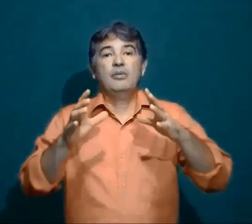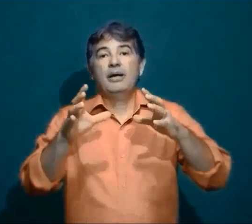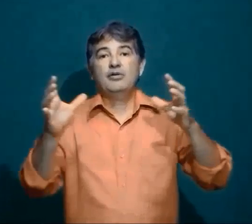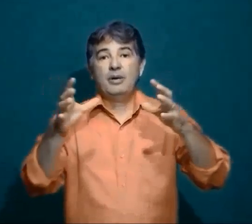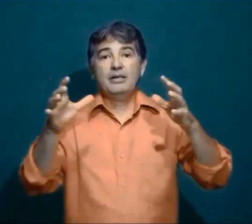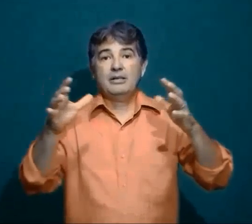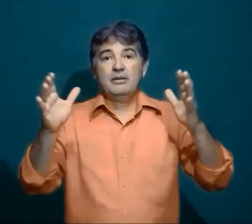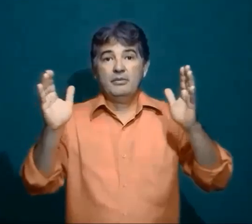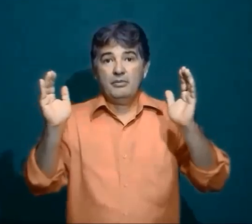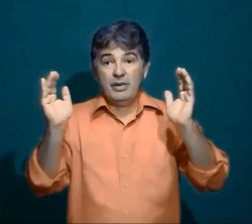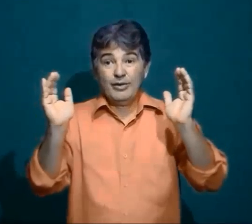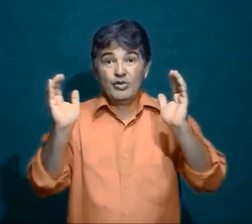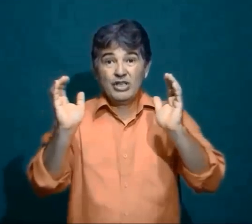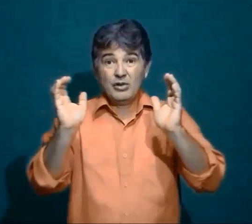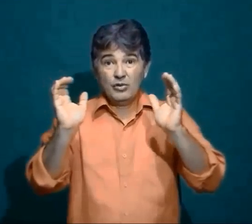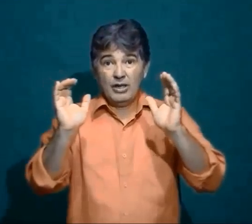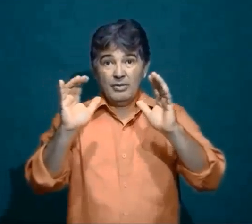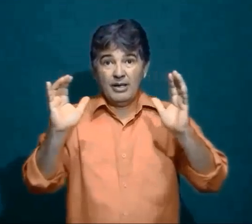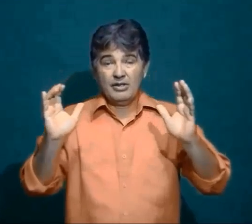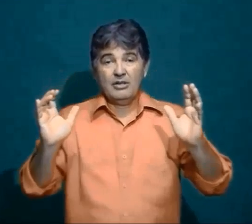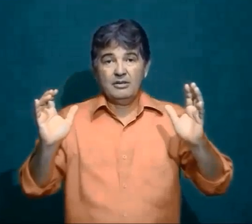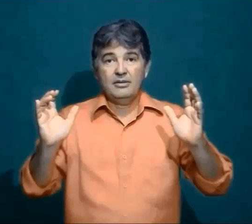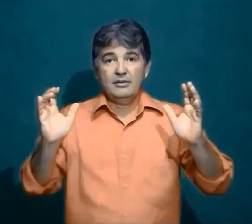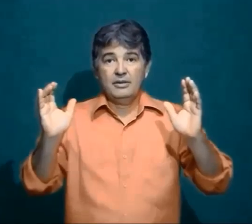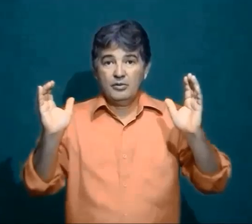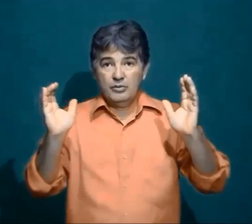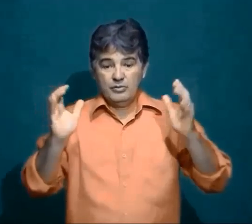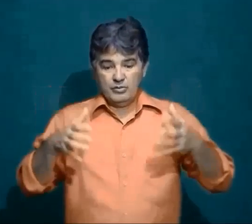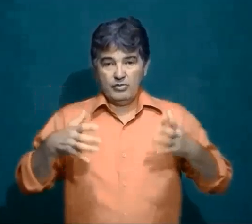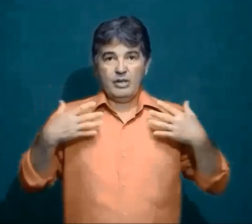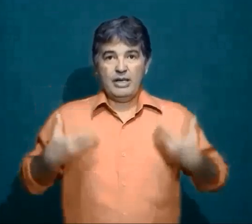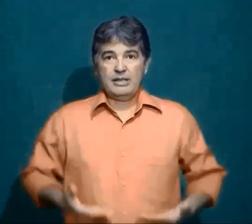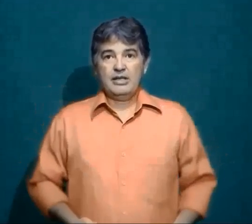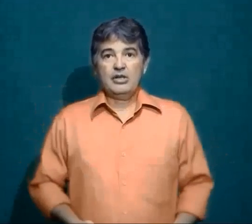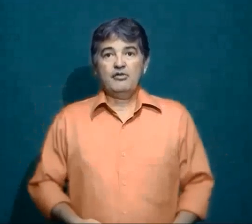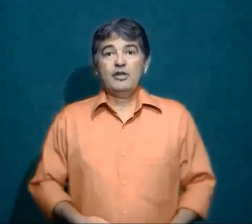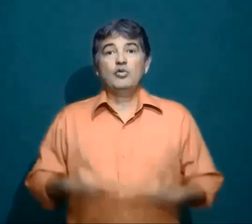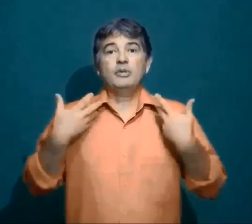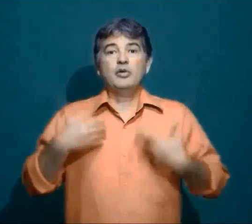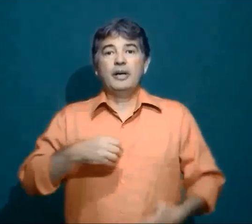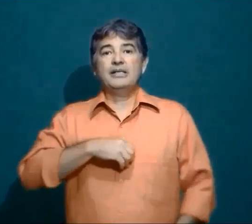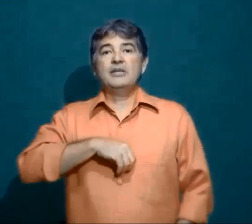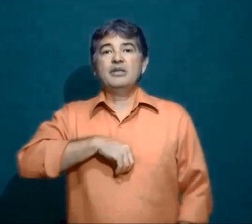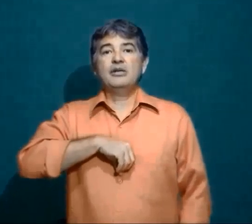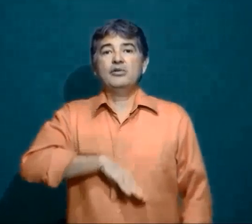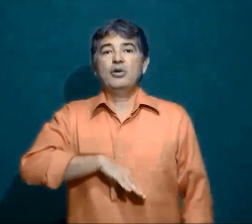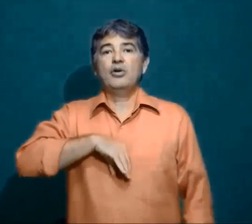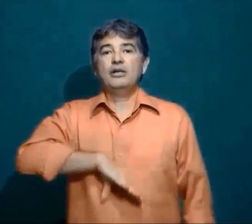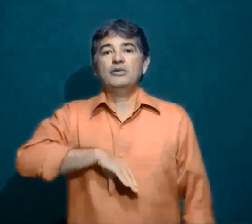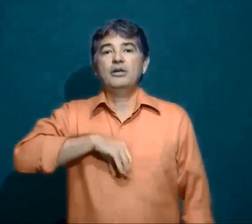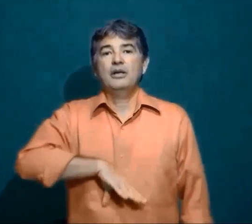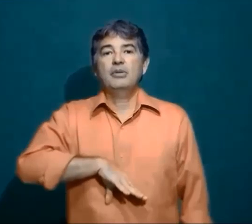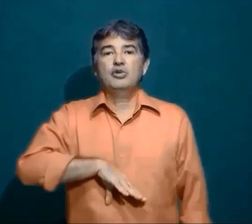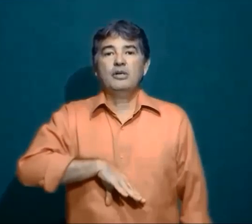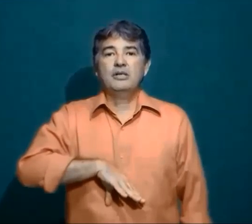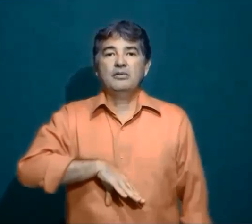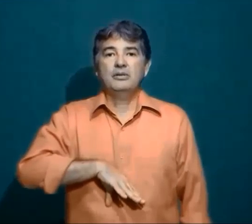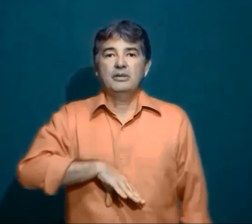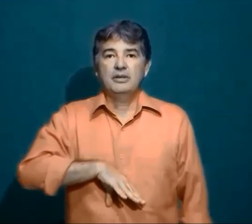trabalhos mais reduzindo a imagem. Então, essa região fica do umbigo para cima, então eles estão colocando menstruação